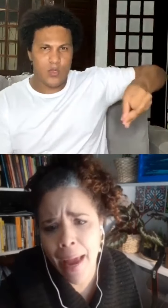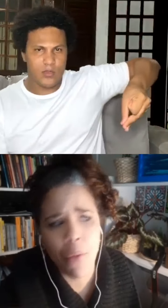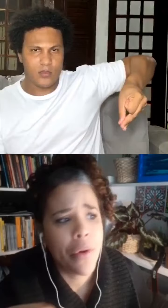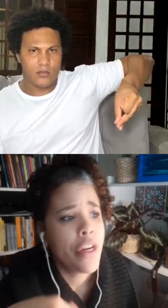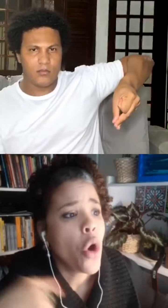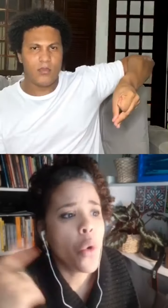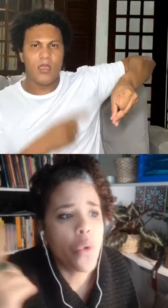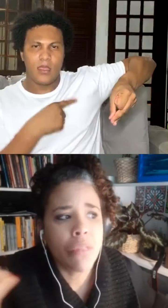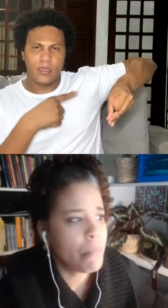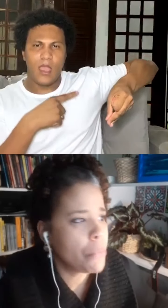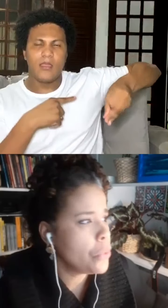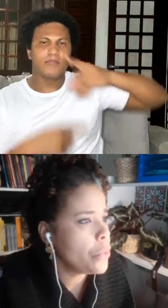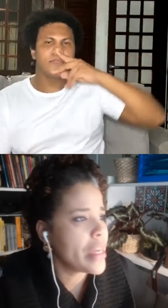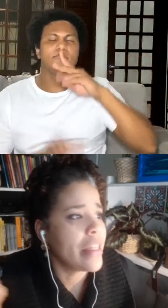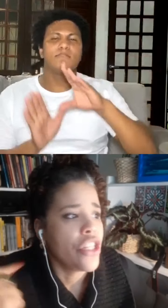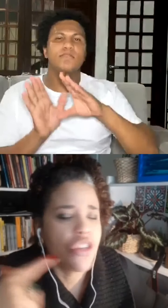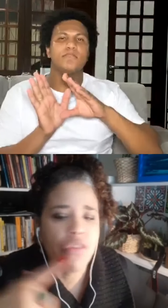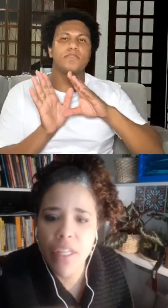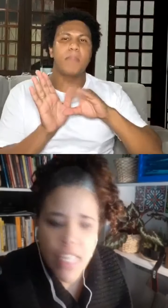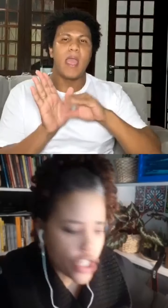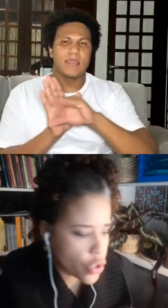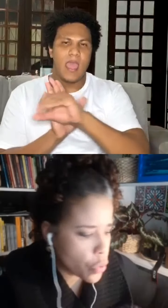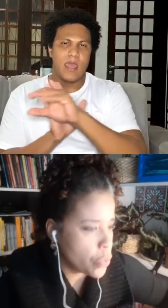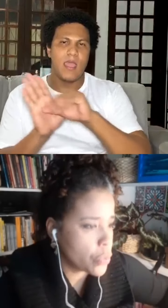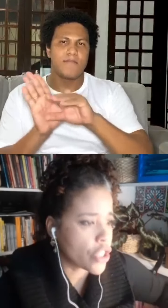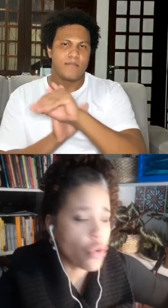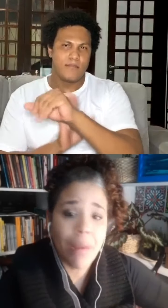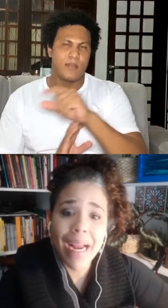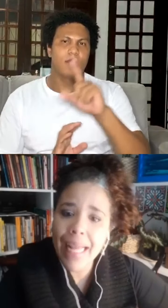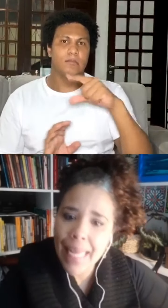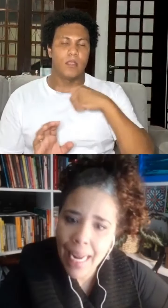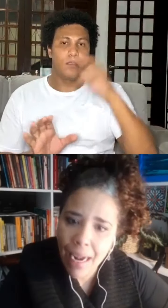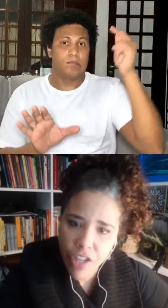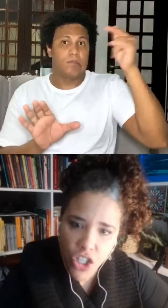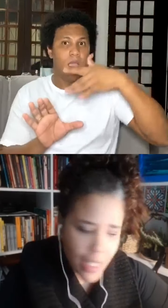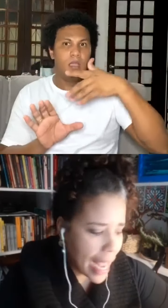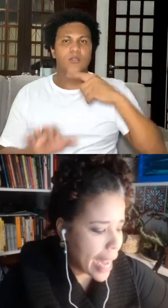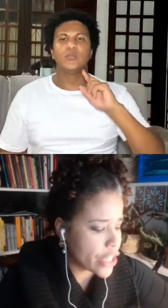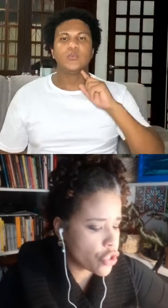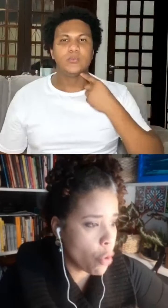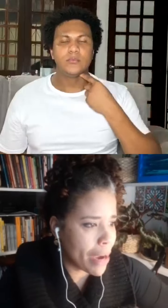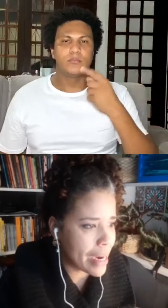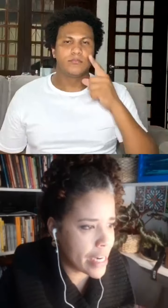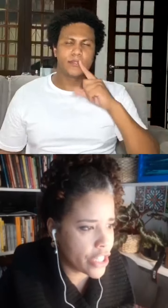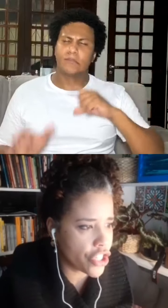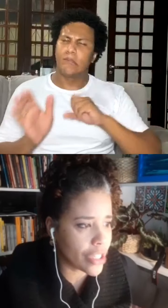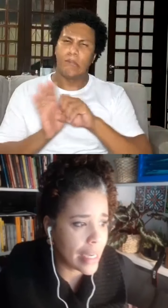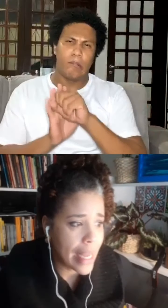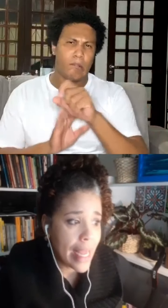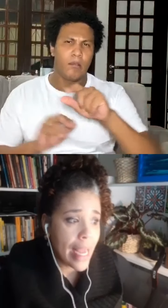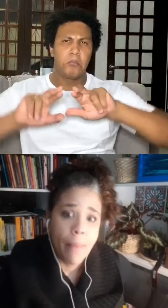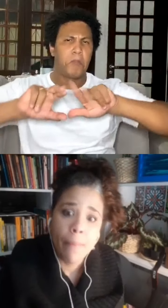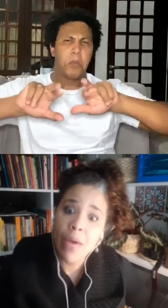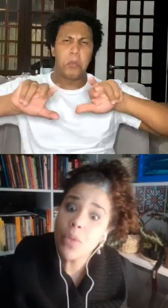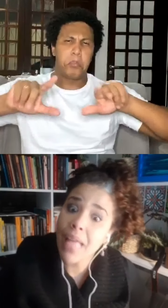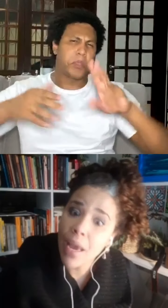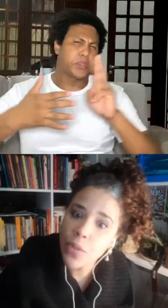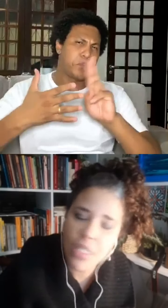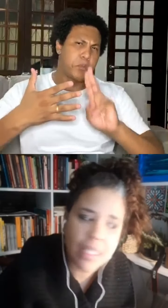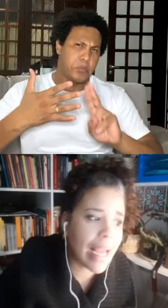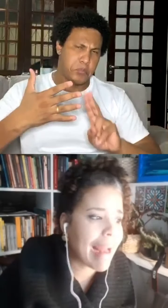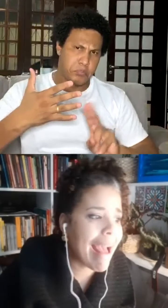aluguel, contribuem, dividem as contas, como a Gardnerella vaginalis, como a Cândida. Meu